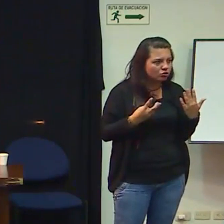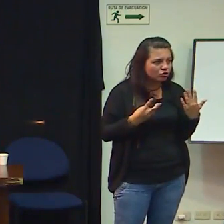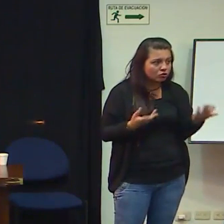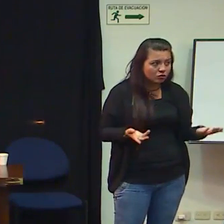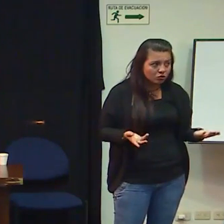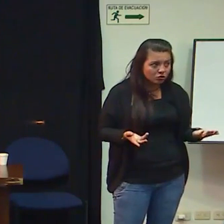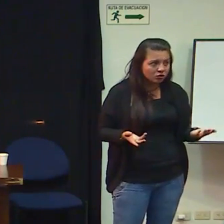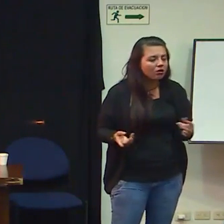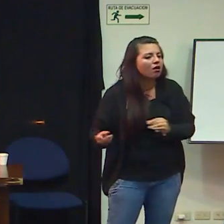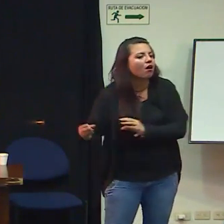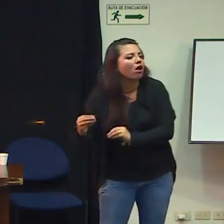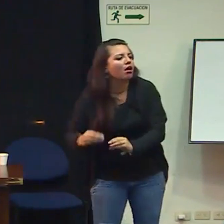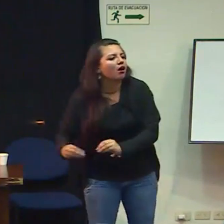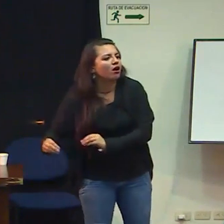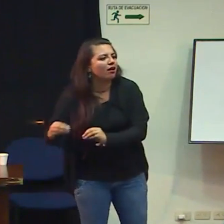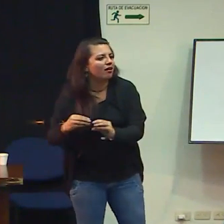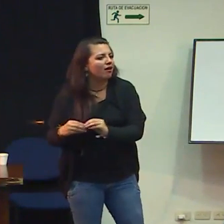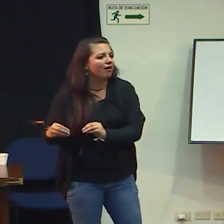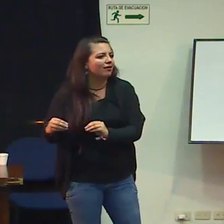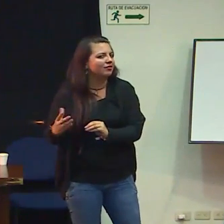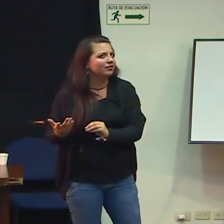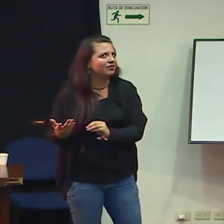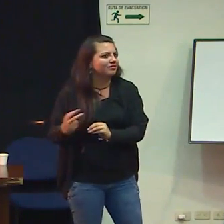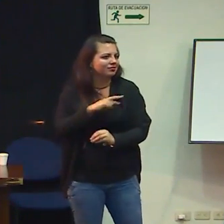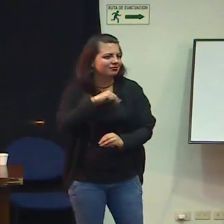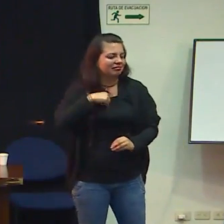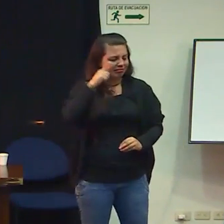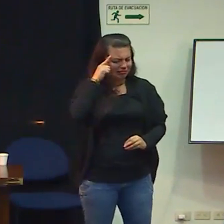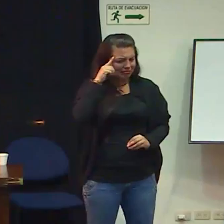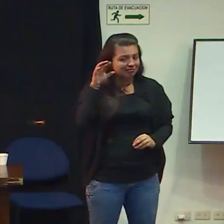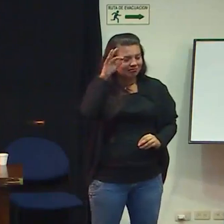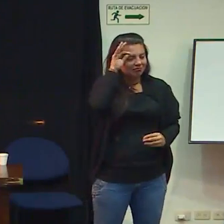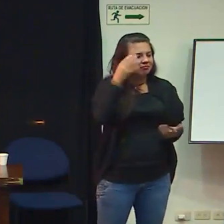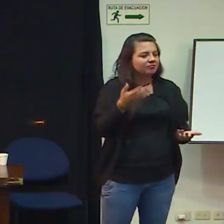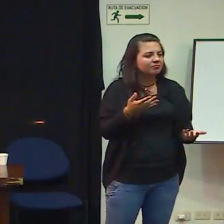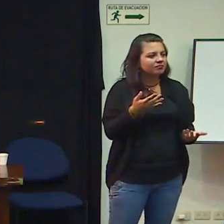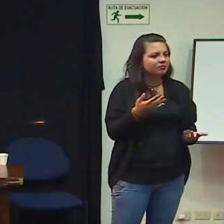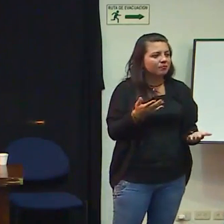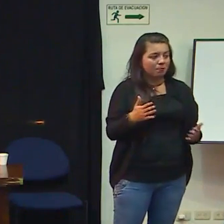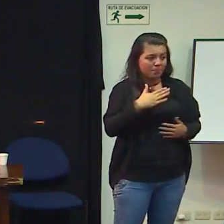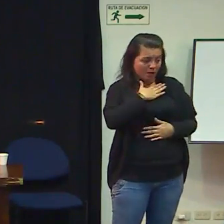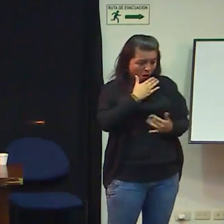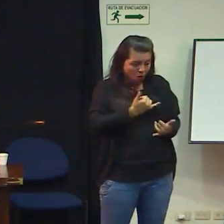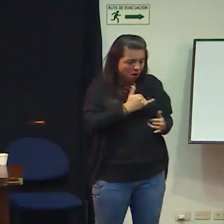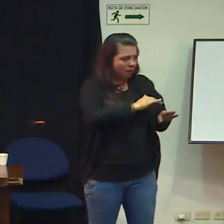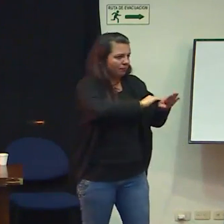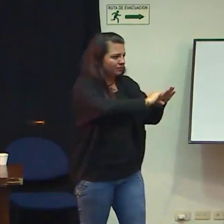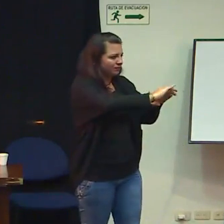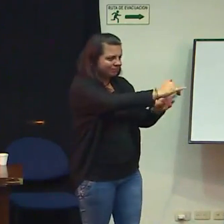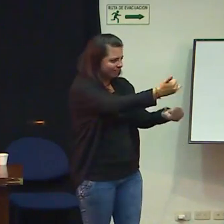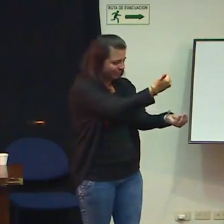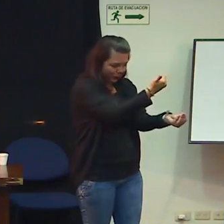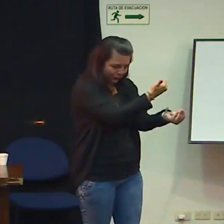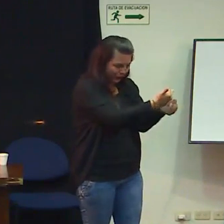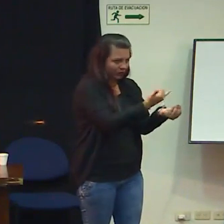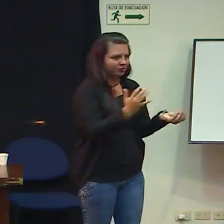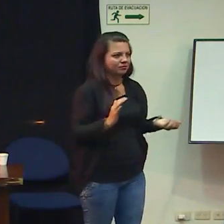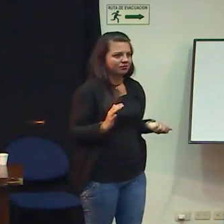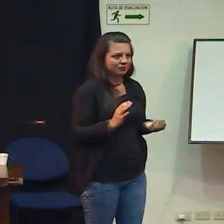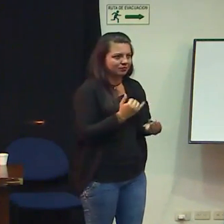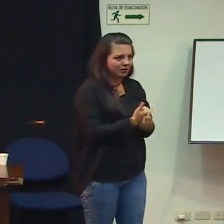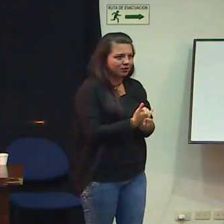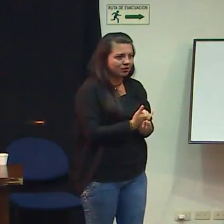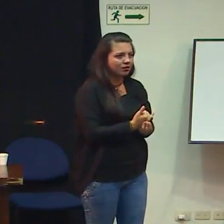son comentarios que uno dice que nosotros también debemos tener en cuenta. Entonces, ¿cuál es mi invitación concreta? Si se puede